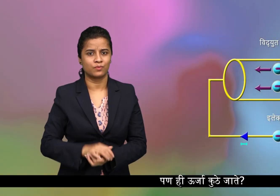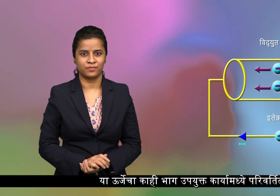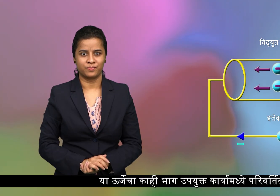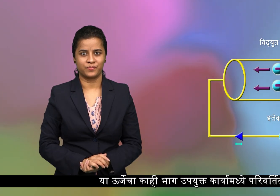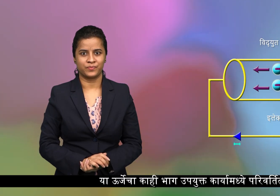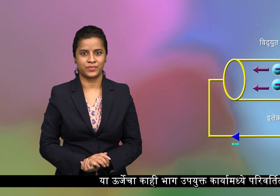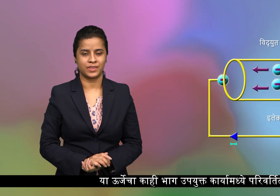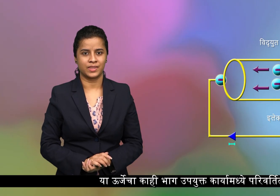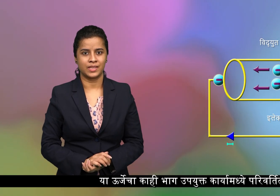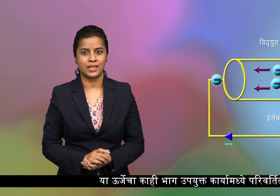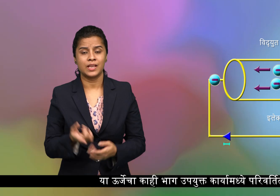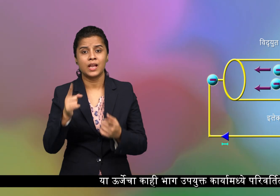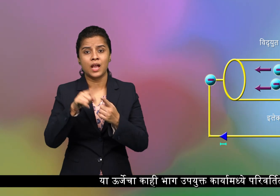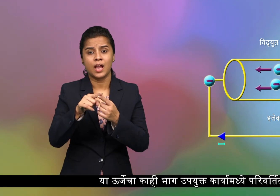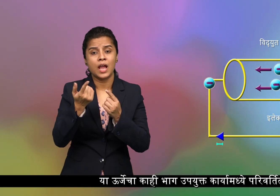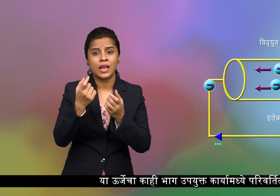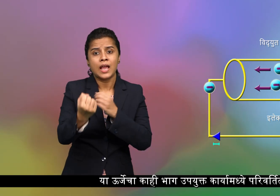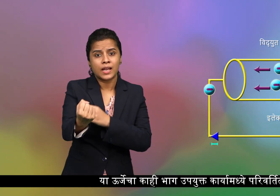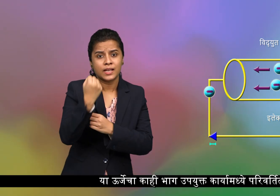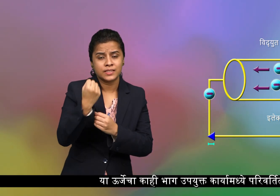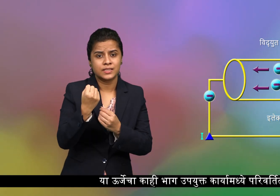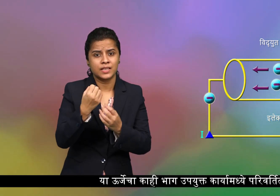या ऊर्जेचा काही भाग उपयुक्त कार्यांमध्ये परावर्तित होतो.